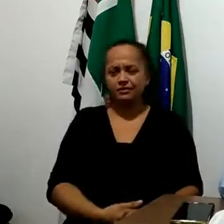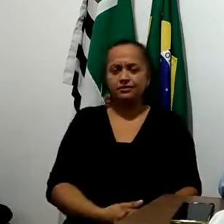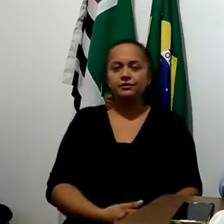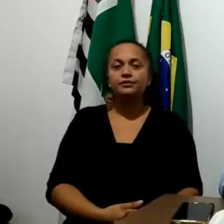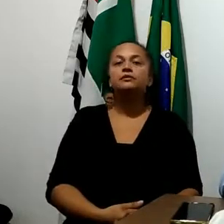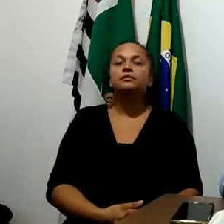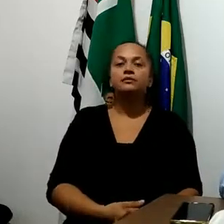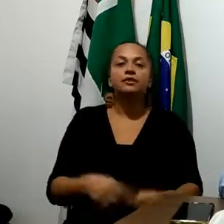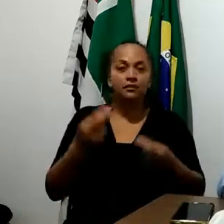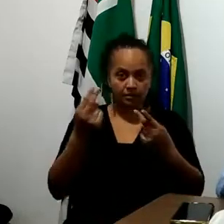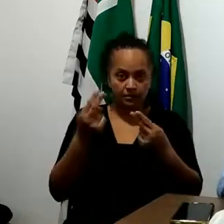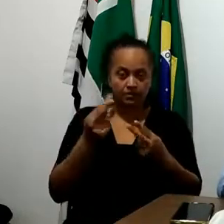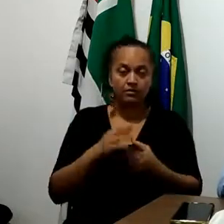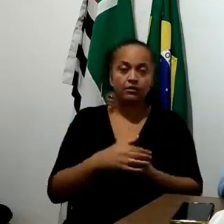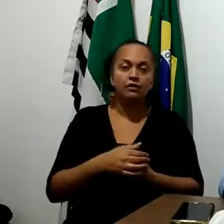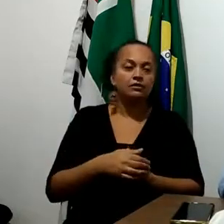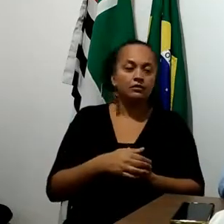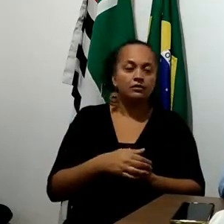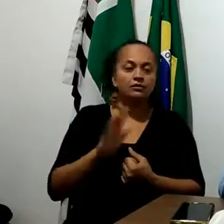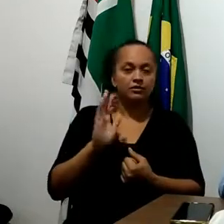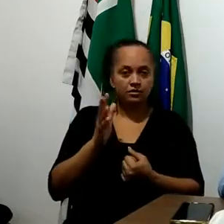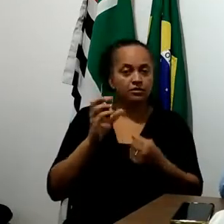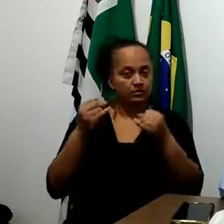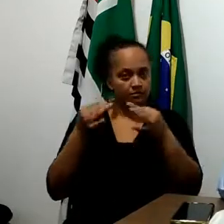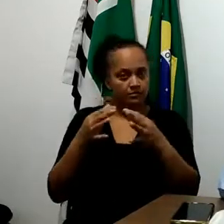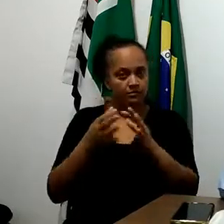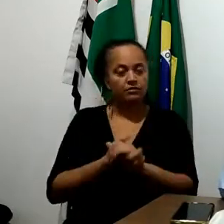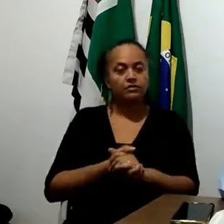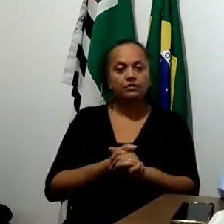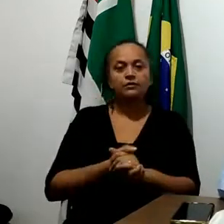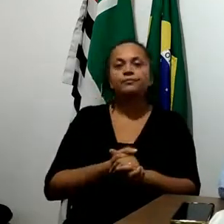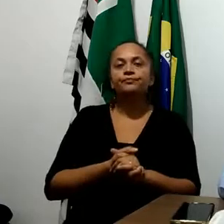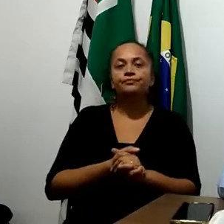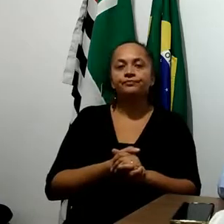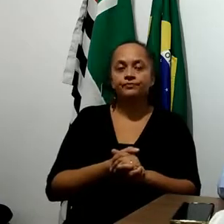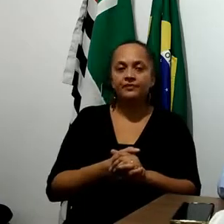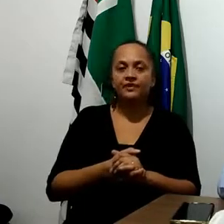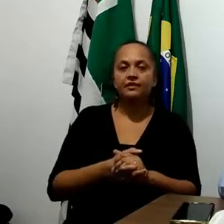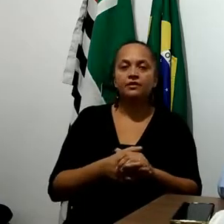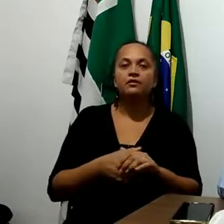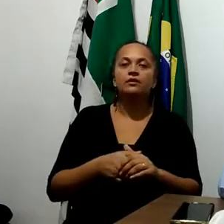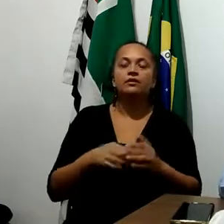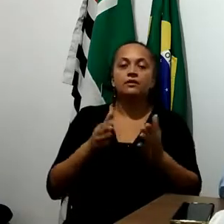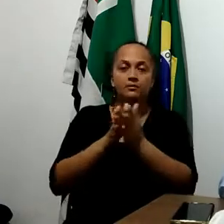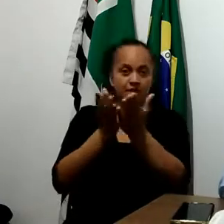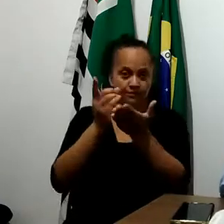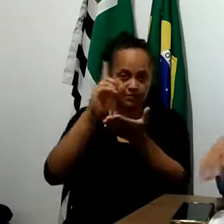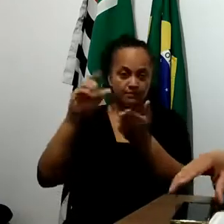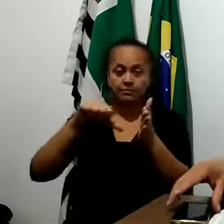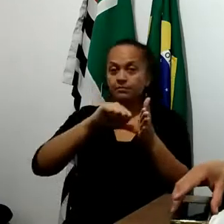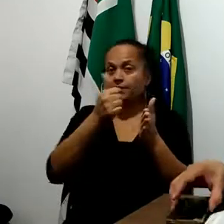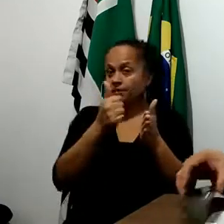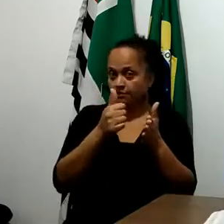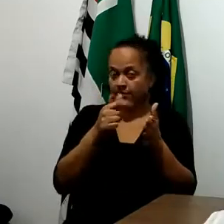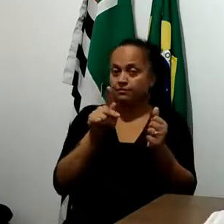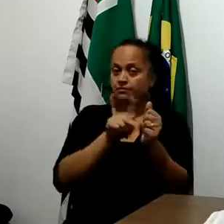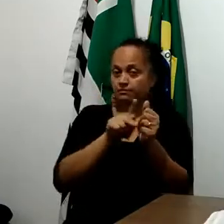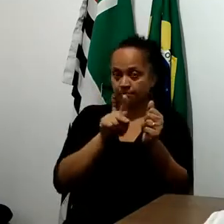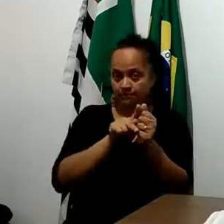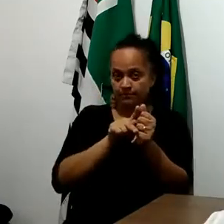1 Pedro, capítulo 5, eu queria até ler com você, para você entender bem o que é isso. 1 Pedro,